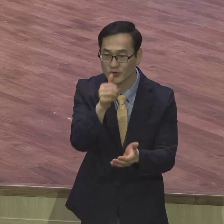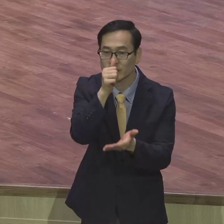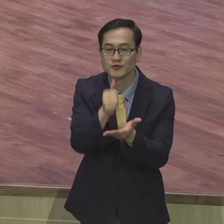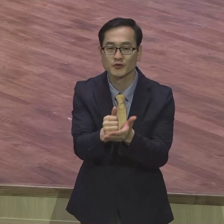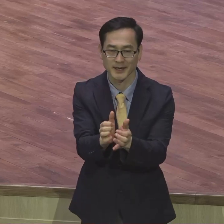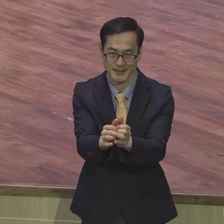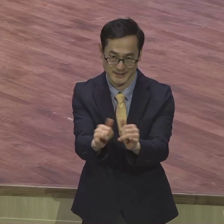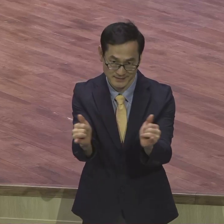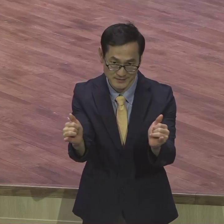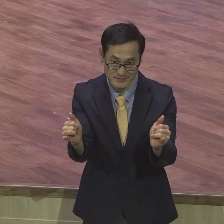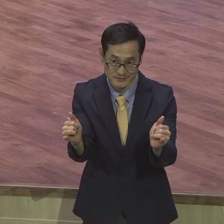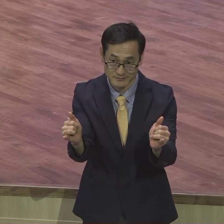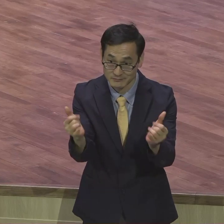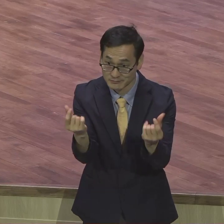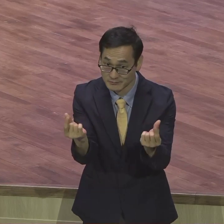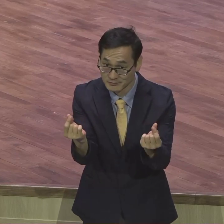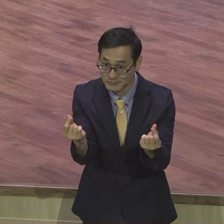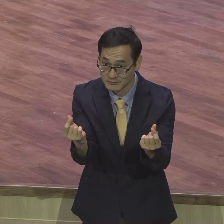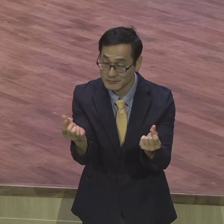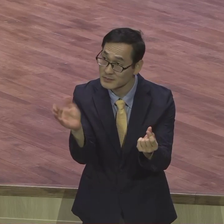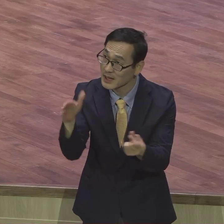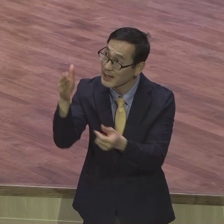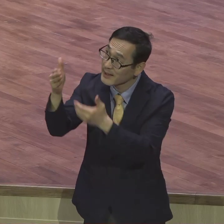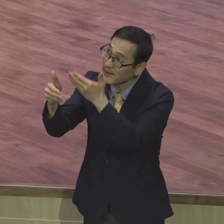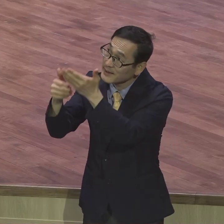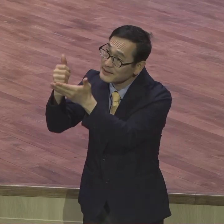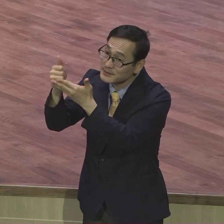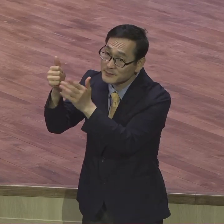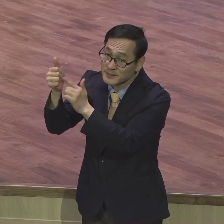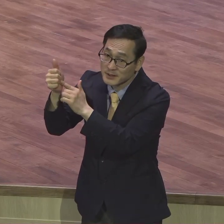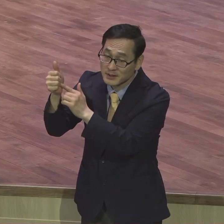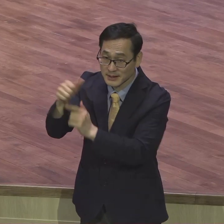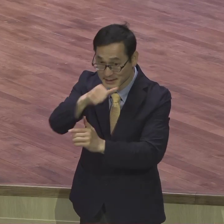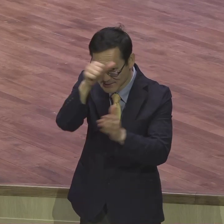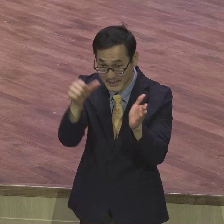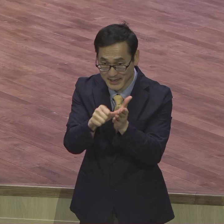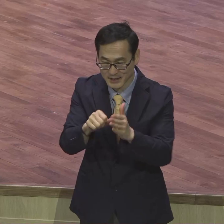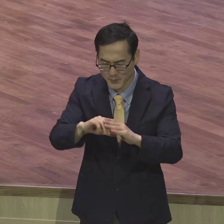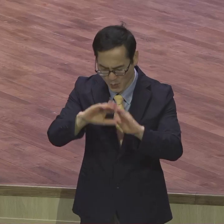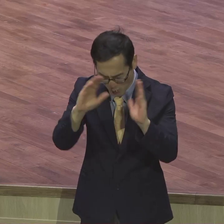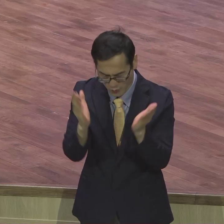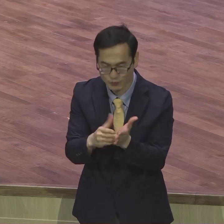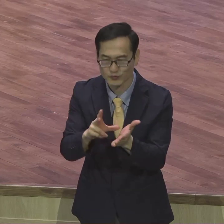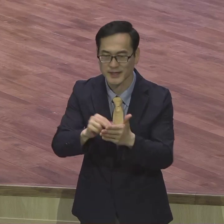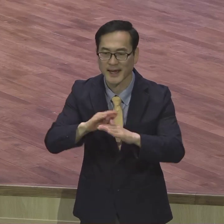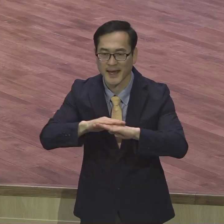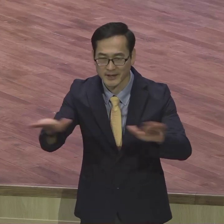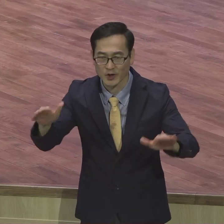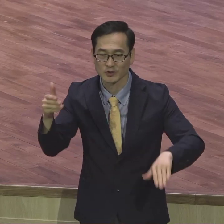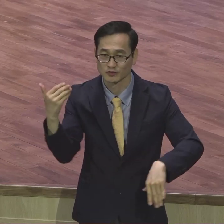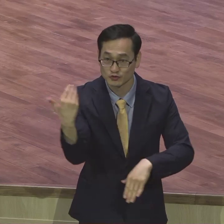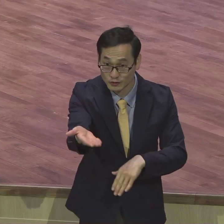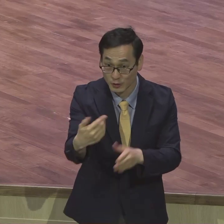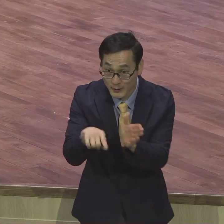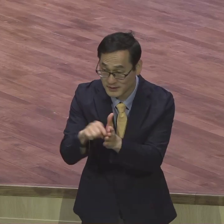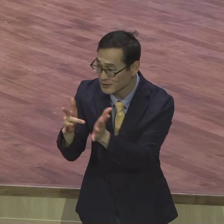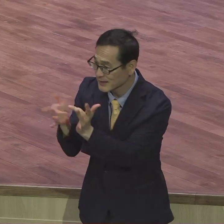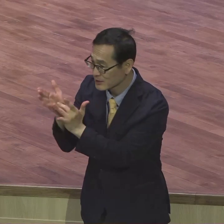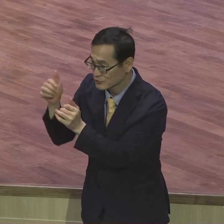죄인임에도 불구하고 하나님이 인생 모든 문제 해결하라고 보낸 예수